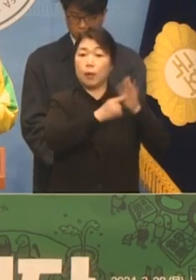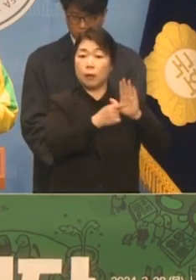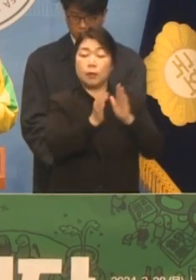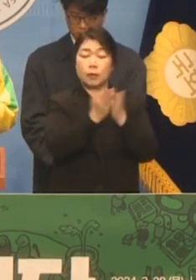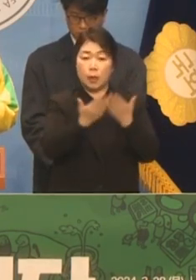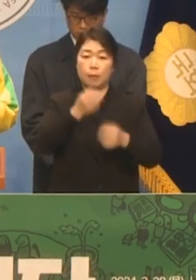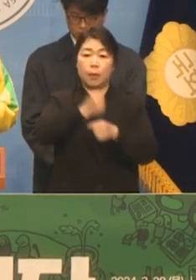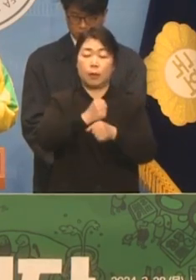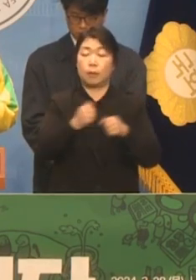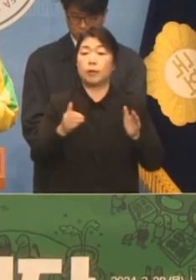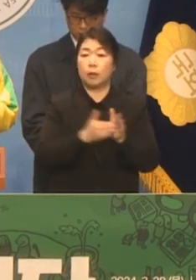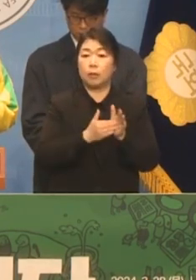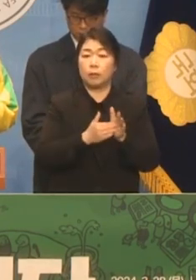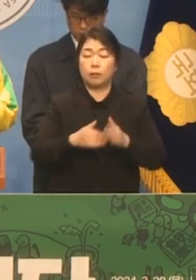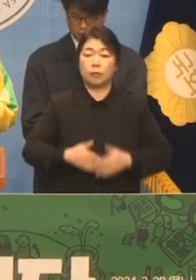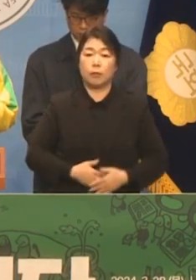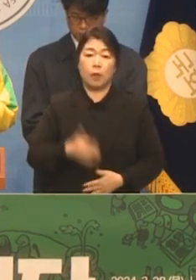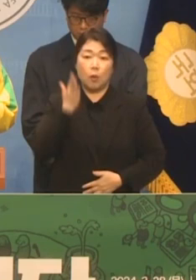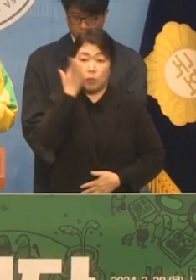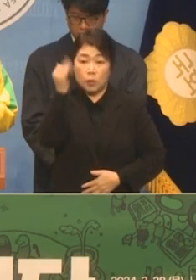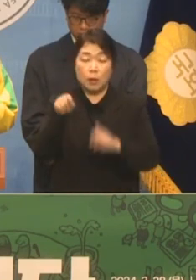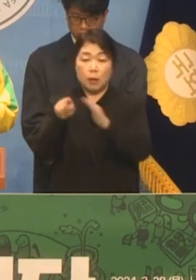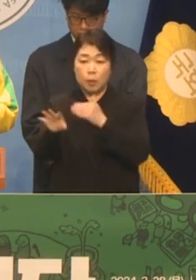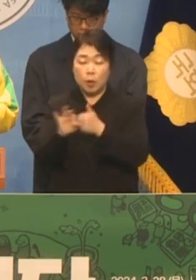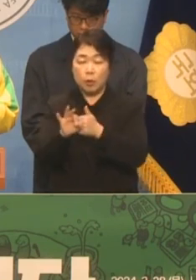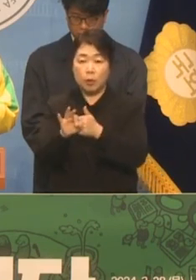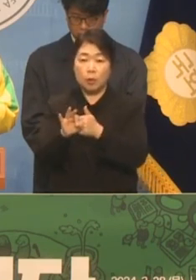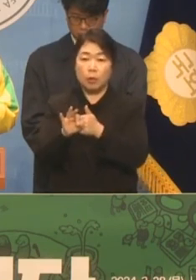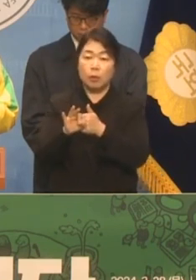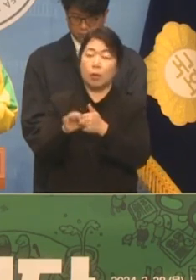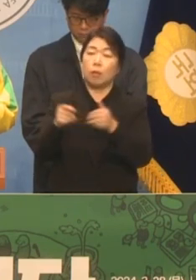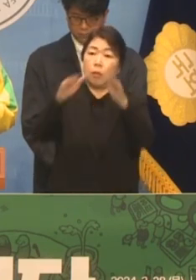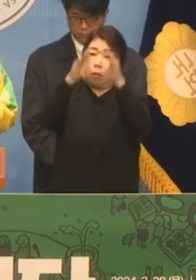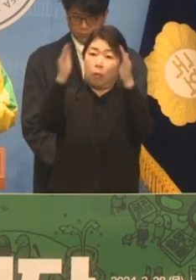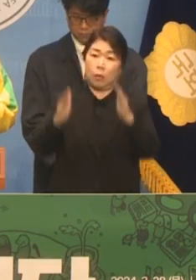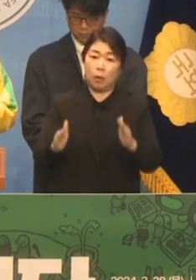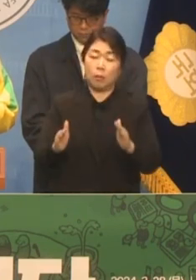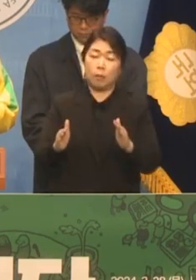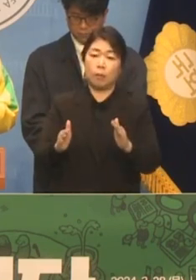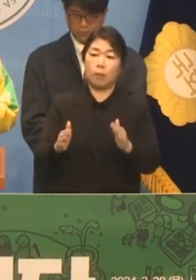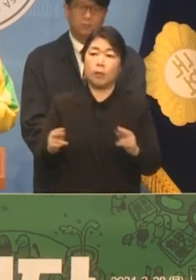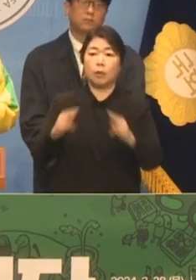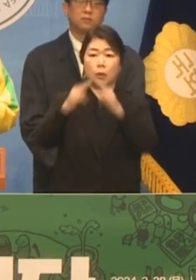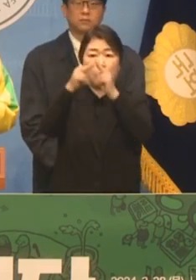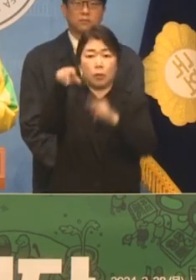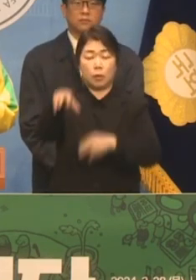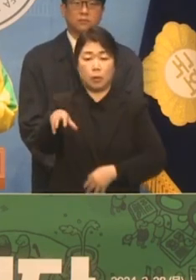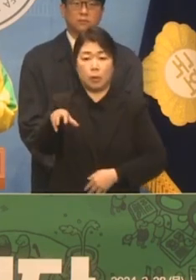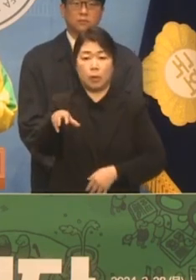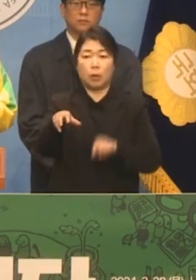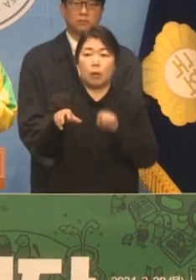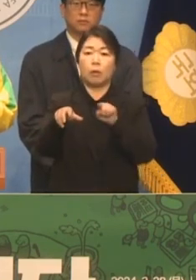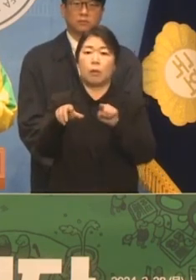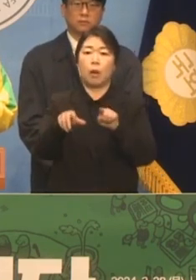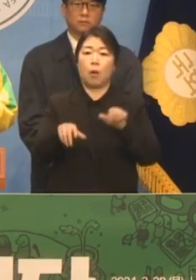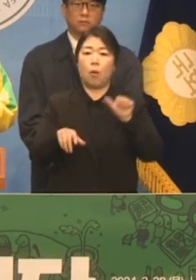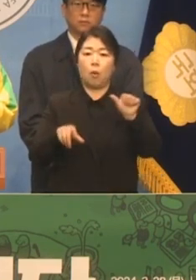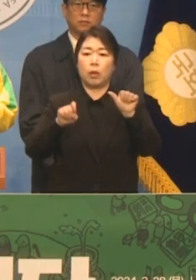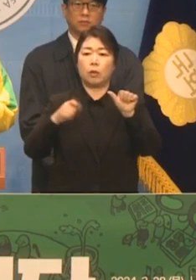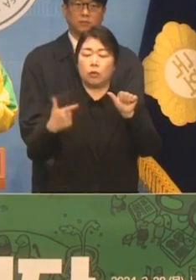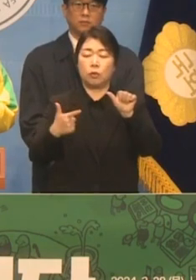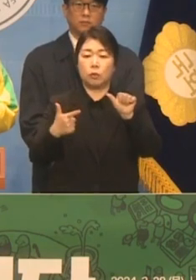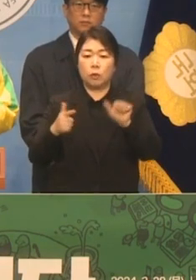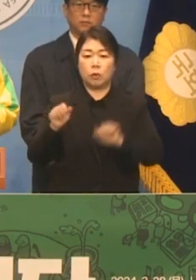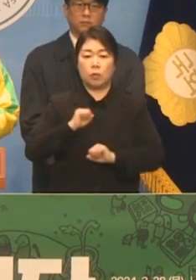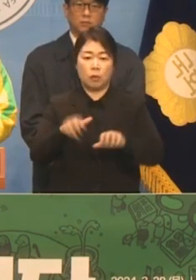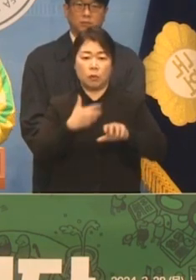만들었습니다 울산에 가면 공업이 있습니다 그공 에 당시 516 군사고 대을